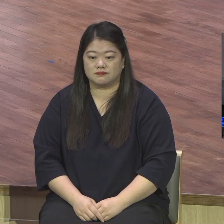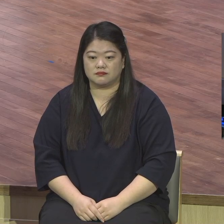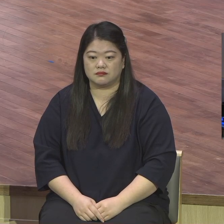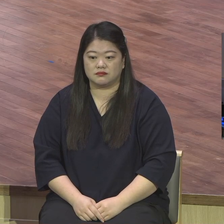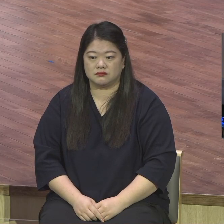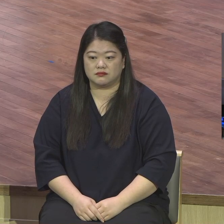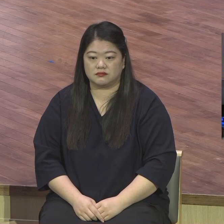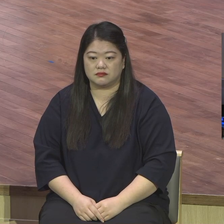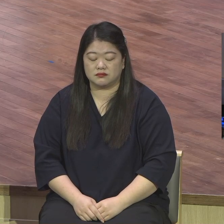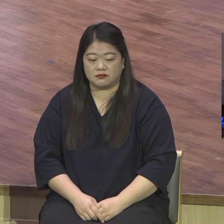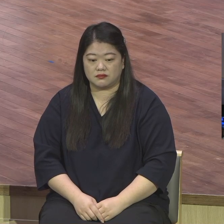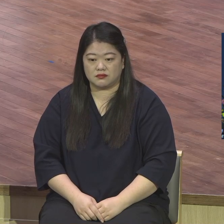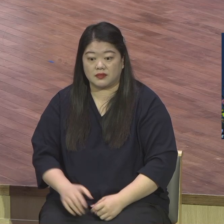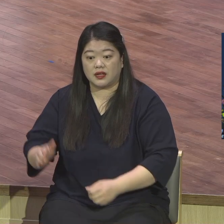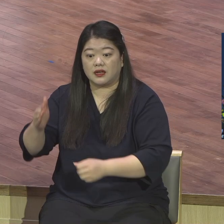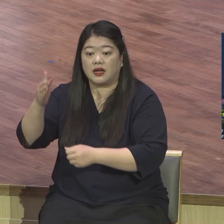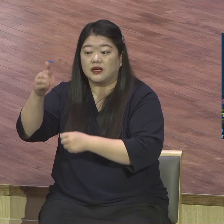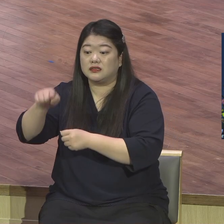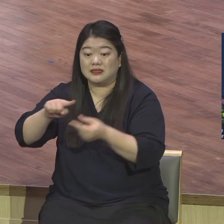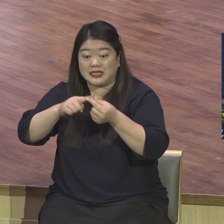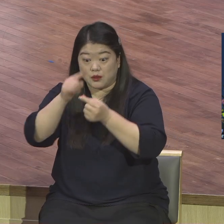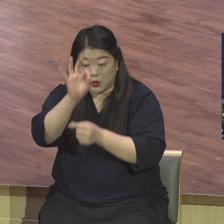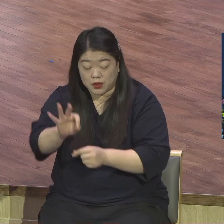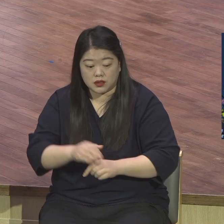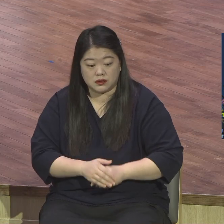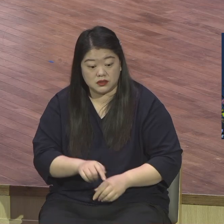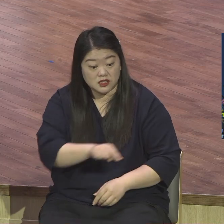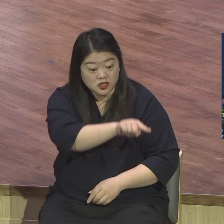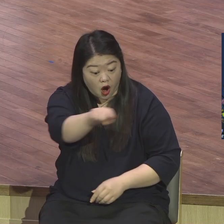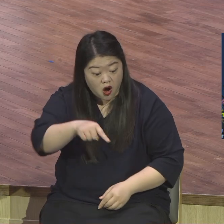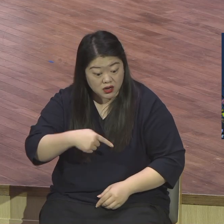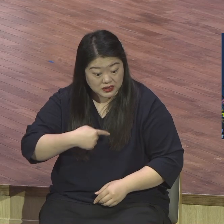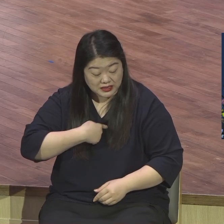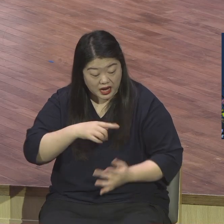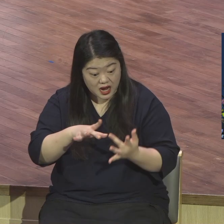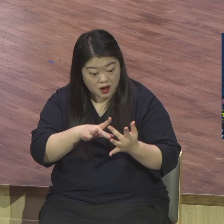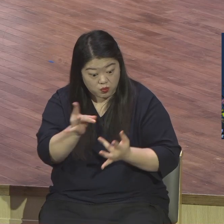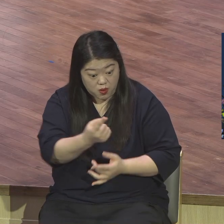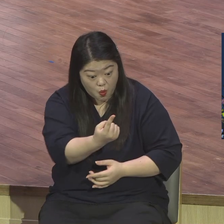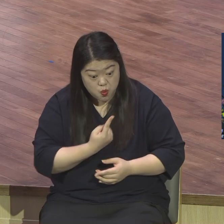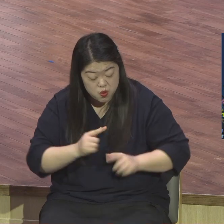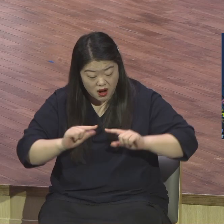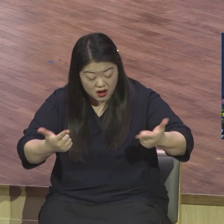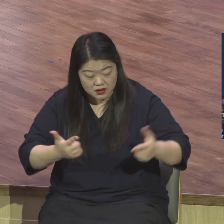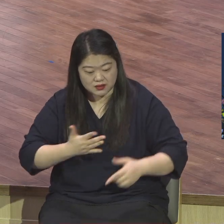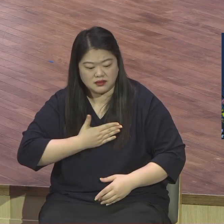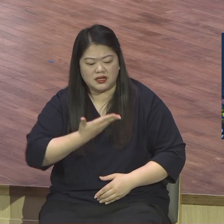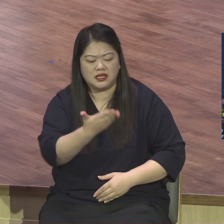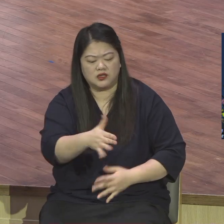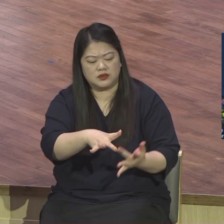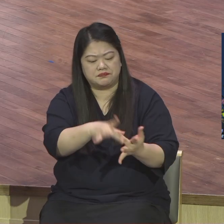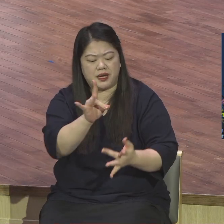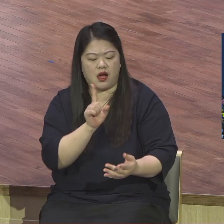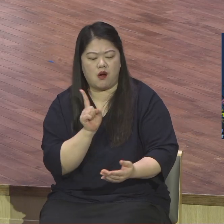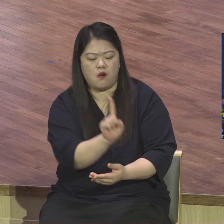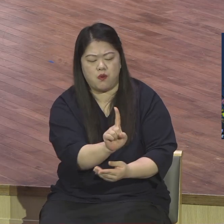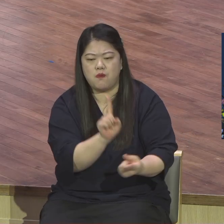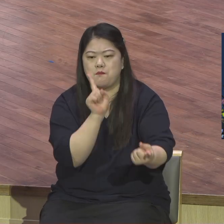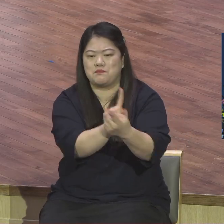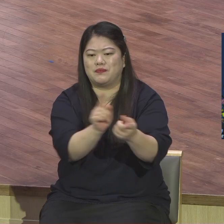너희가 나를 택한 것이 아니요 내가 너를 택했다. 아멘. 그리스도가 내